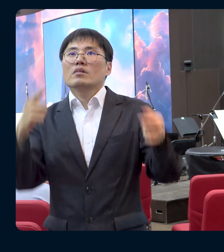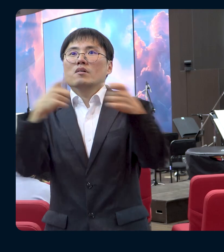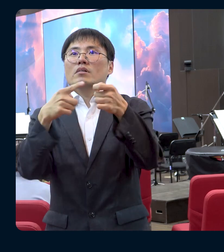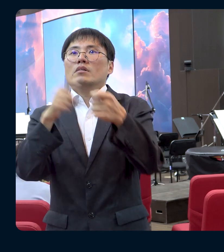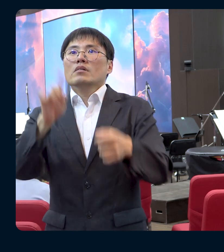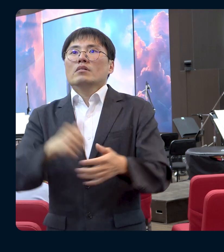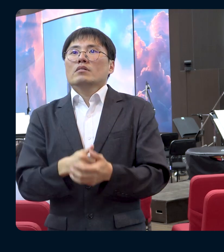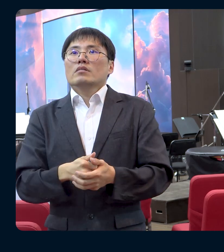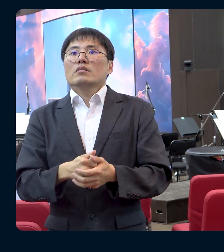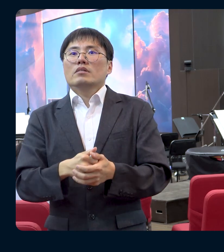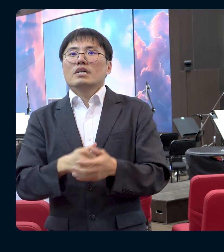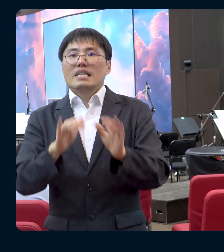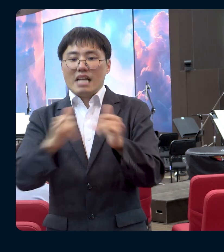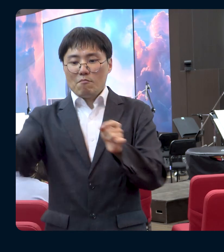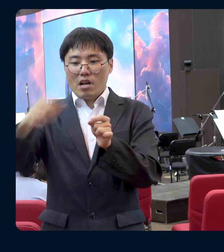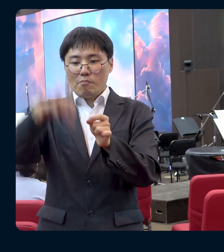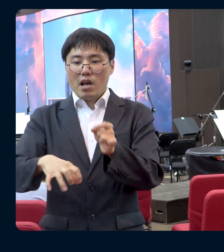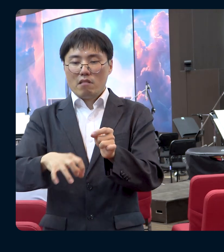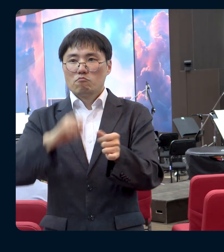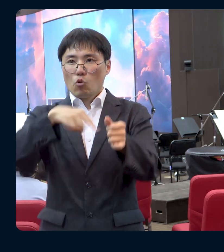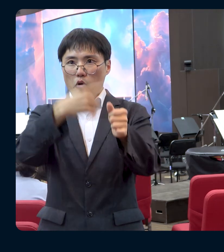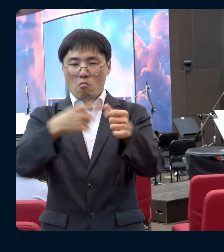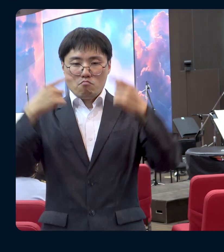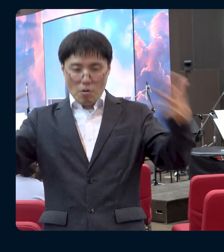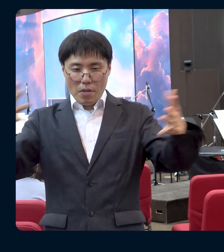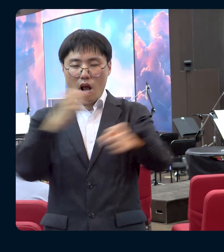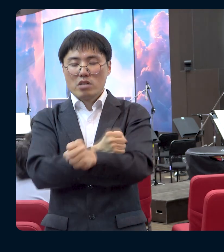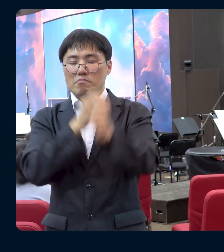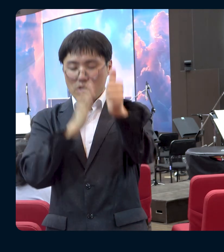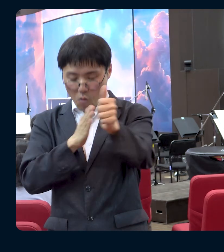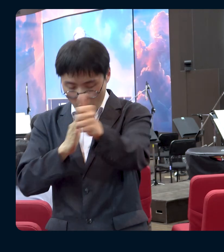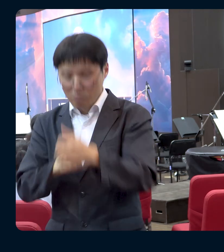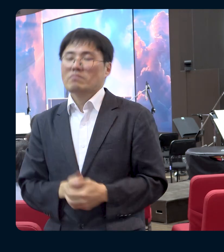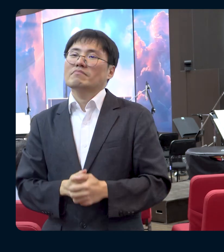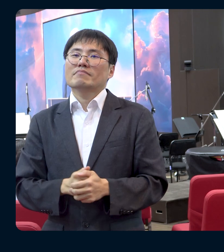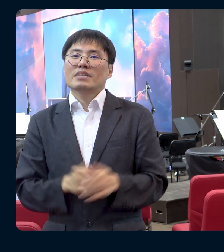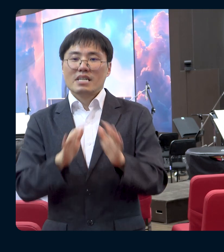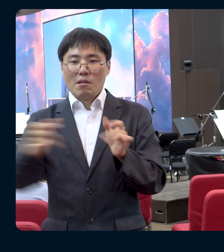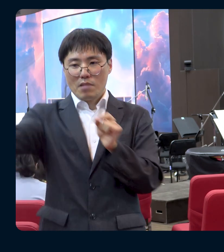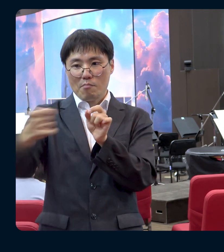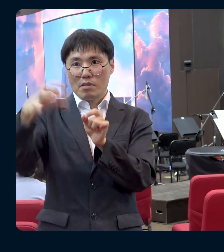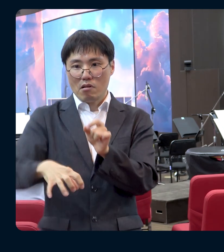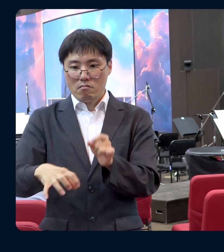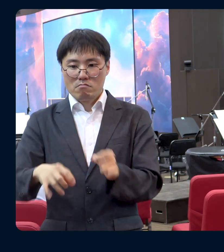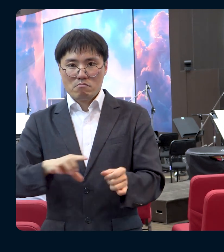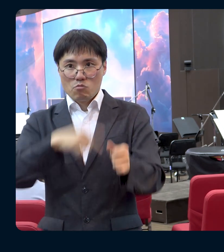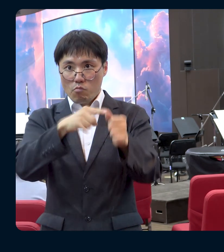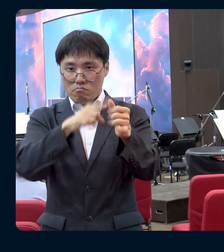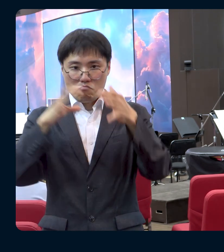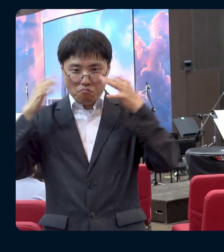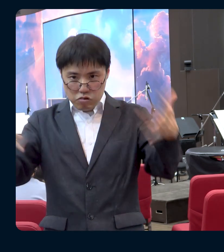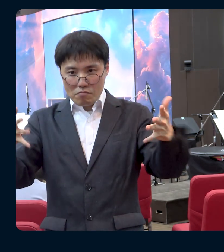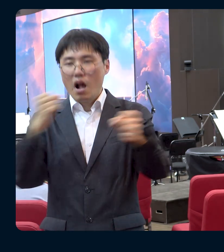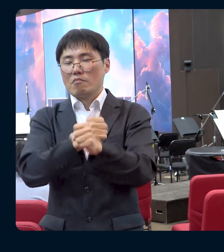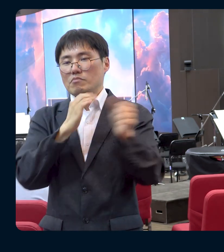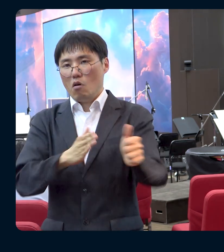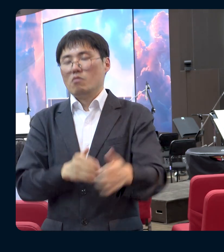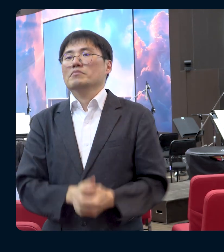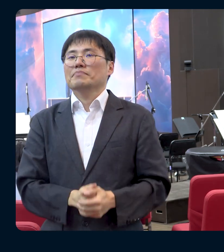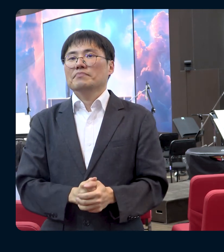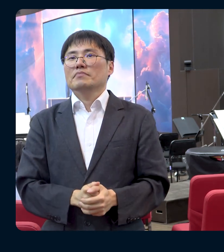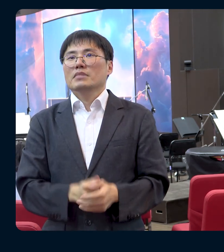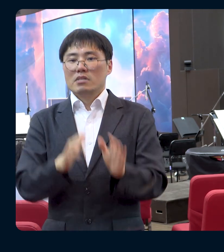어떻게? 첫째로, 사람들 앞에서 소속을 분명히 하십시오 하는 겁니다. 사람들 앞에서 소속을 분명히